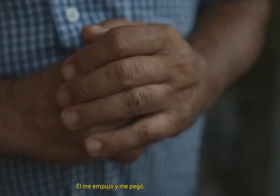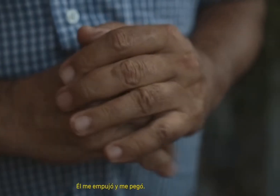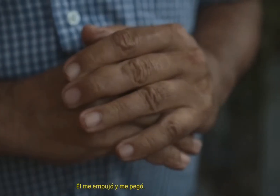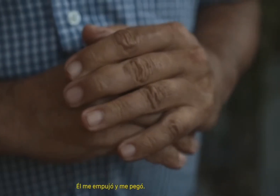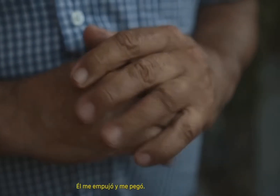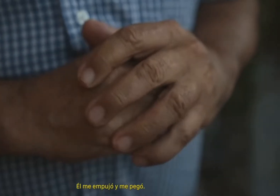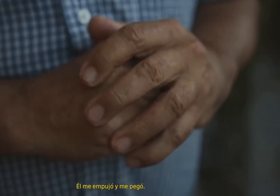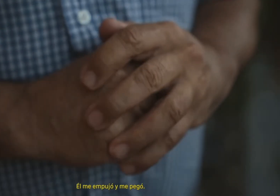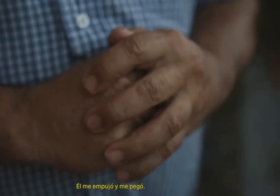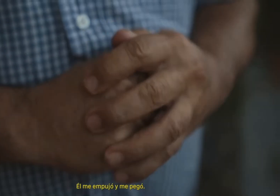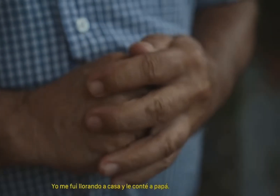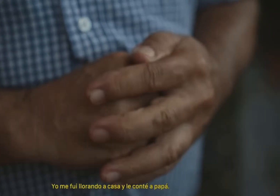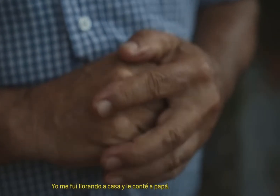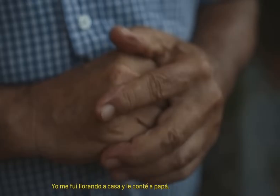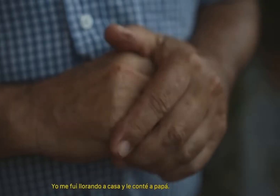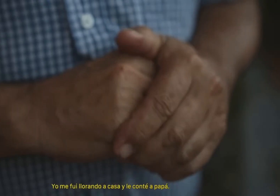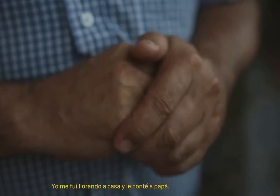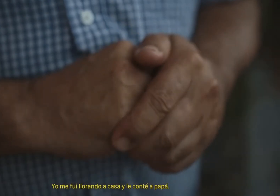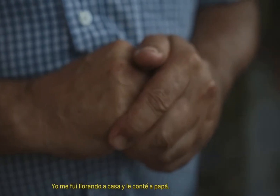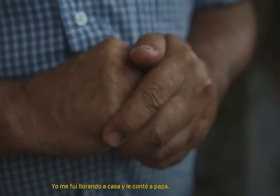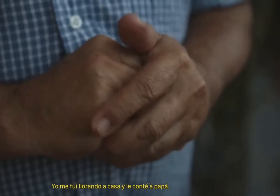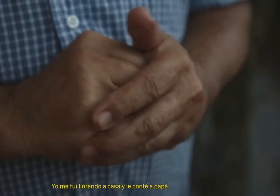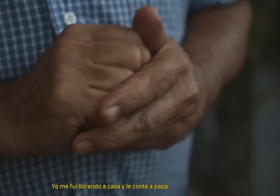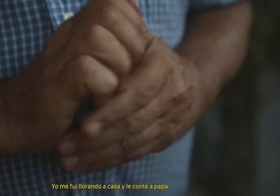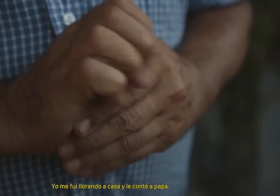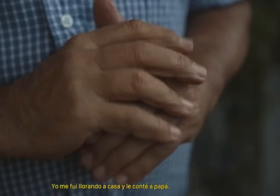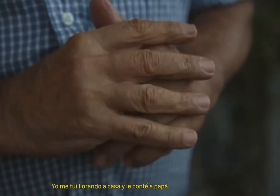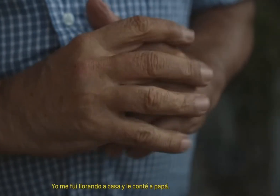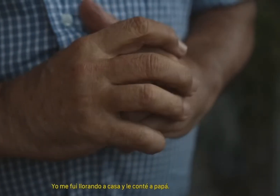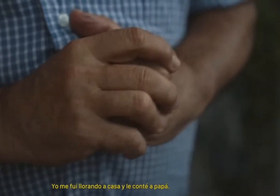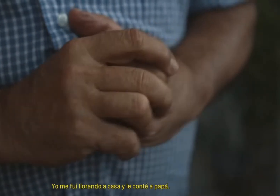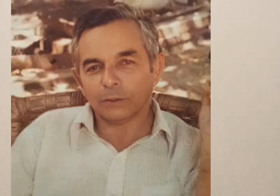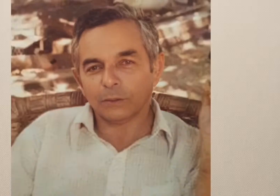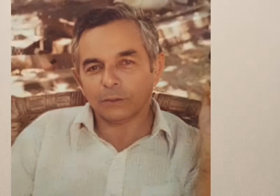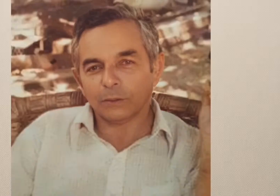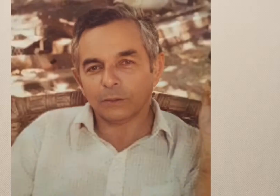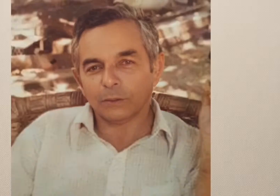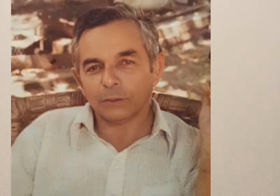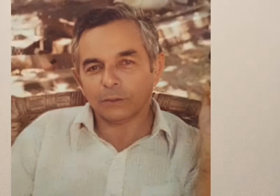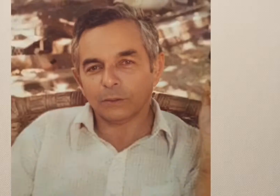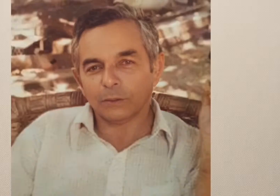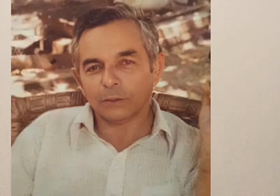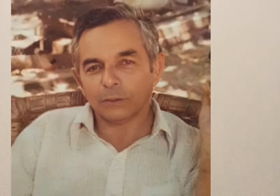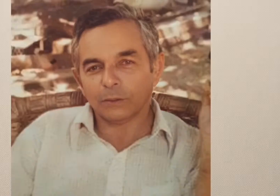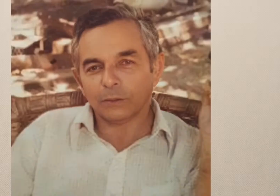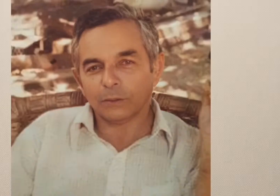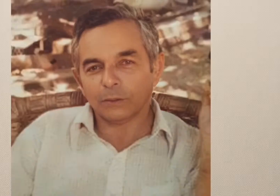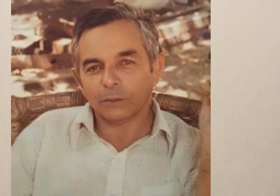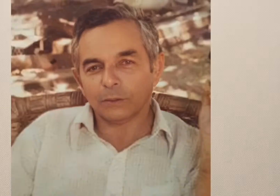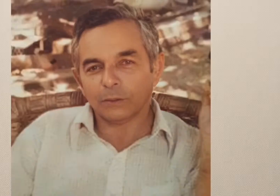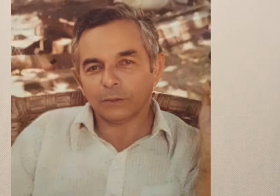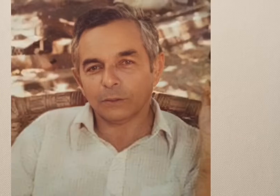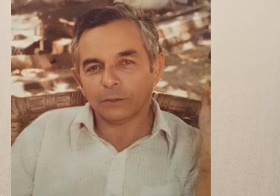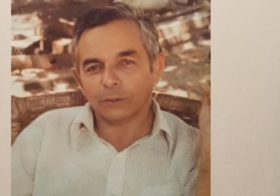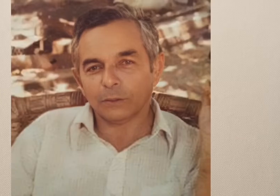me pegó. Yo me fui llorando a casa y le conté a papá.